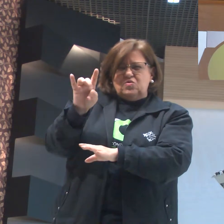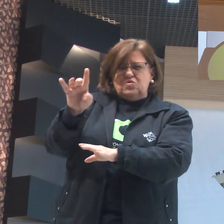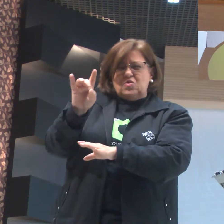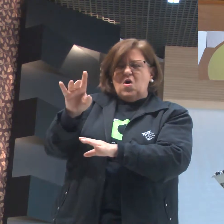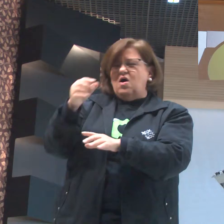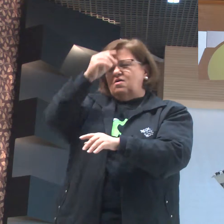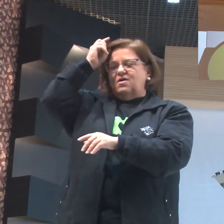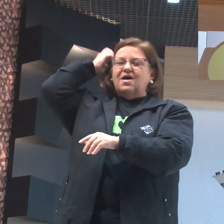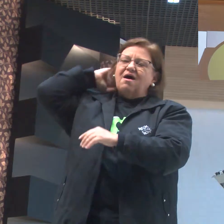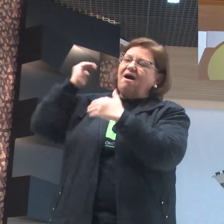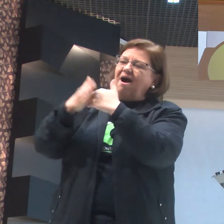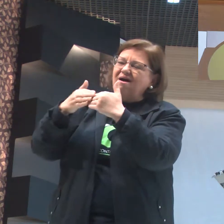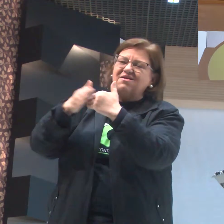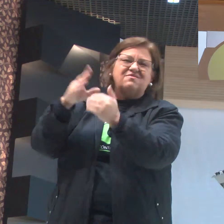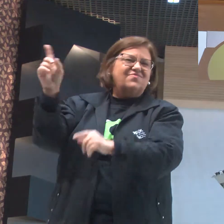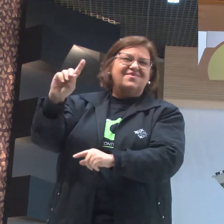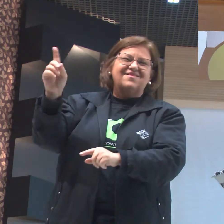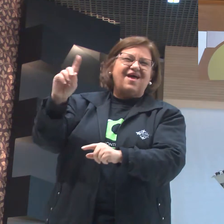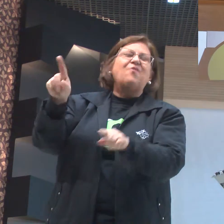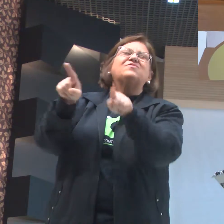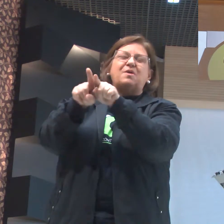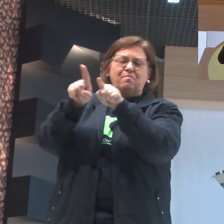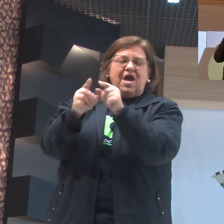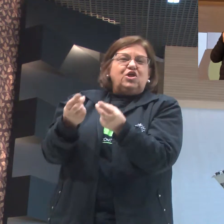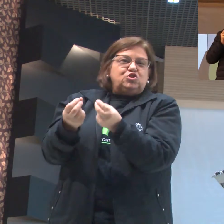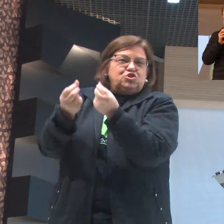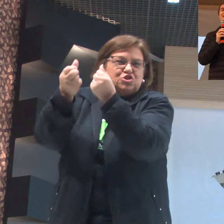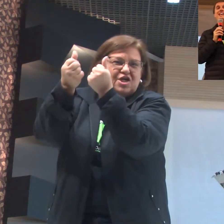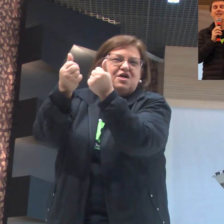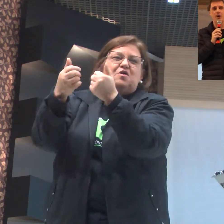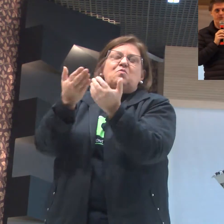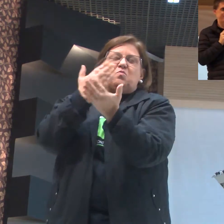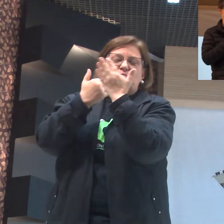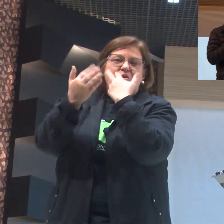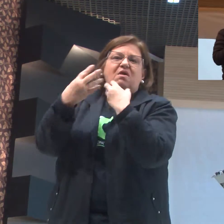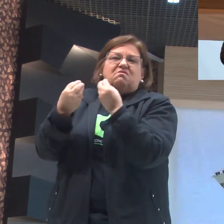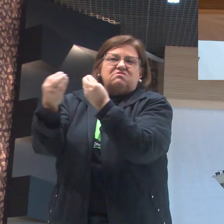apenas emocional, mas ajuda material.